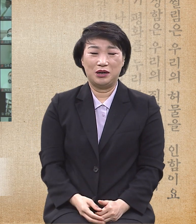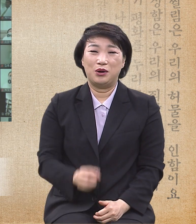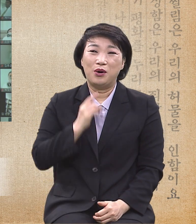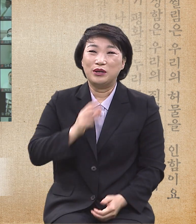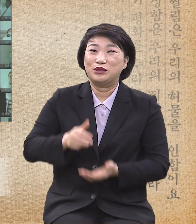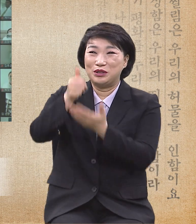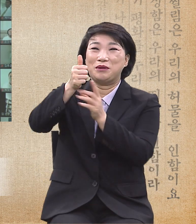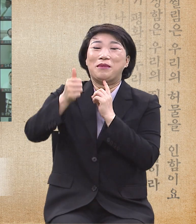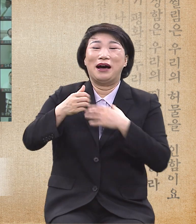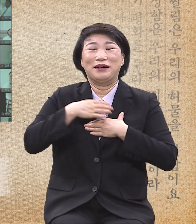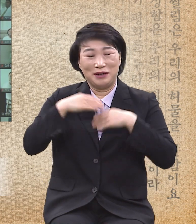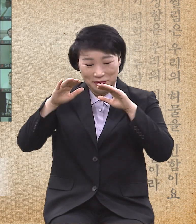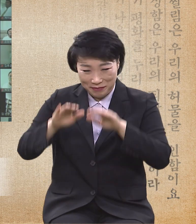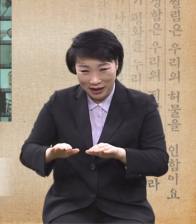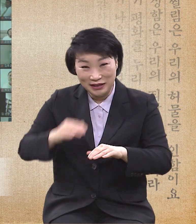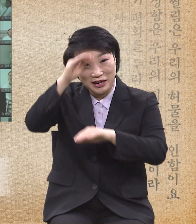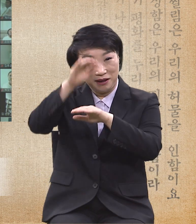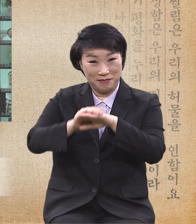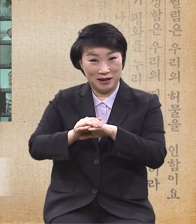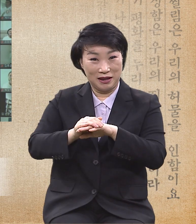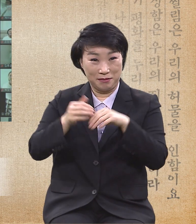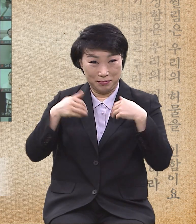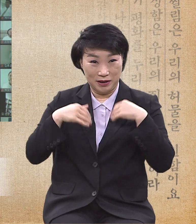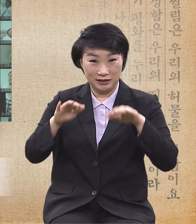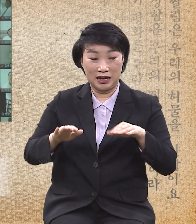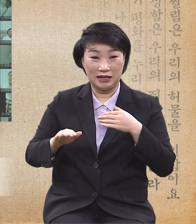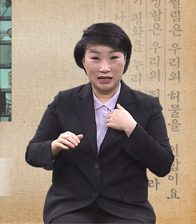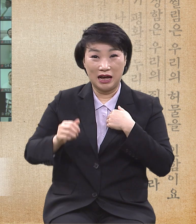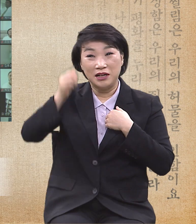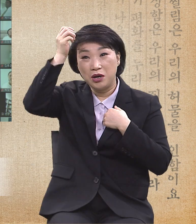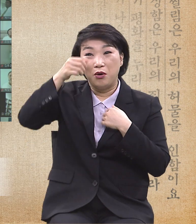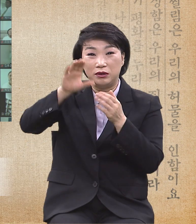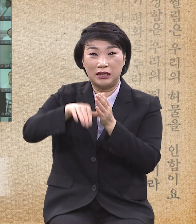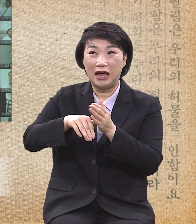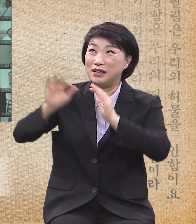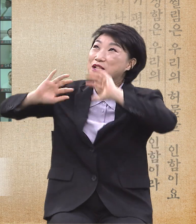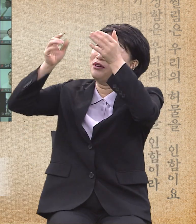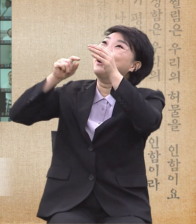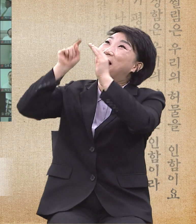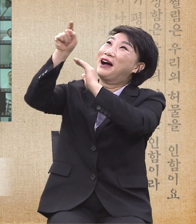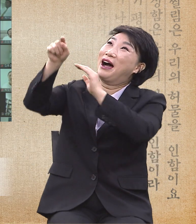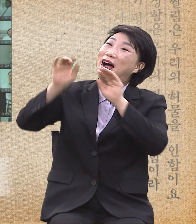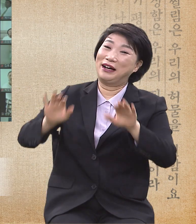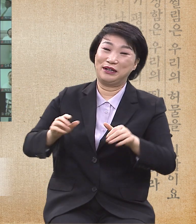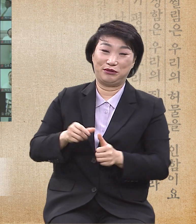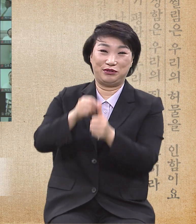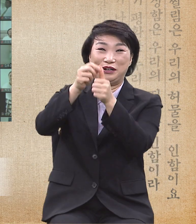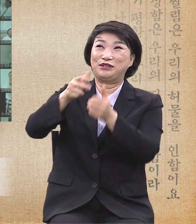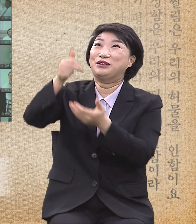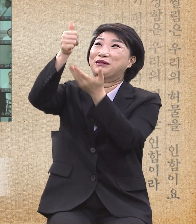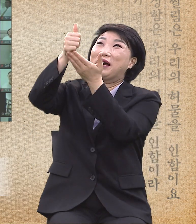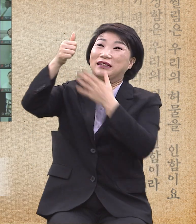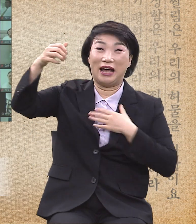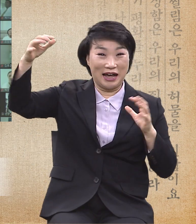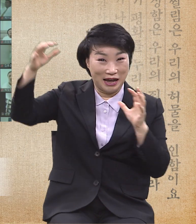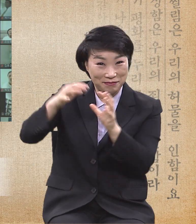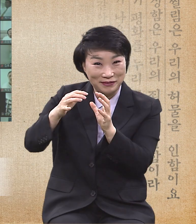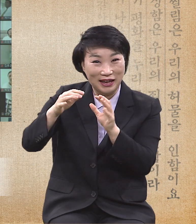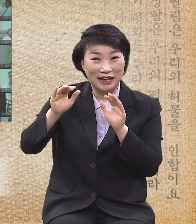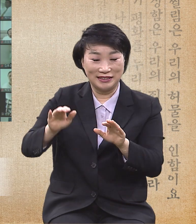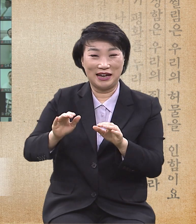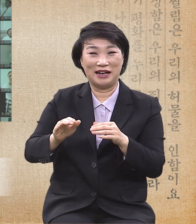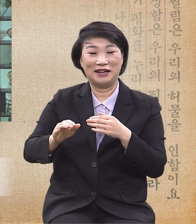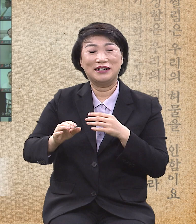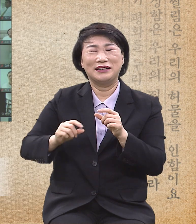오직 주님만 경배하고 예배해서 나의 영혼의 때 저 천국에서 구원의 주님과